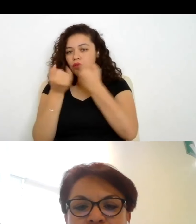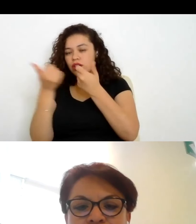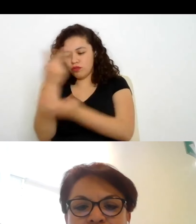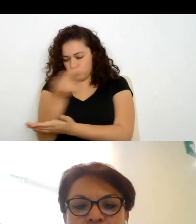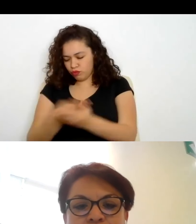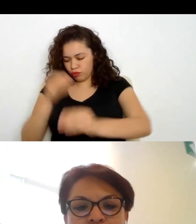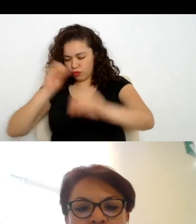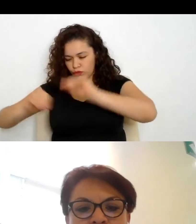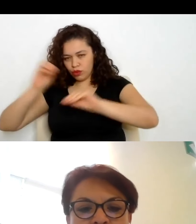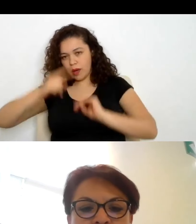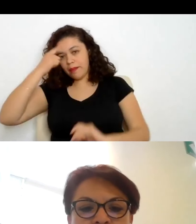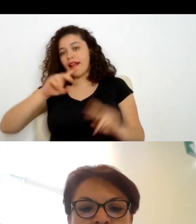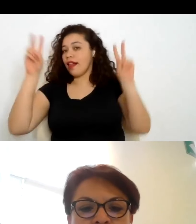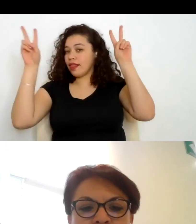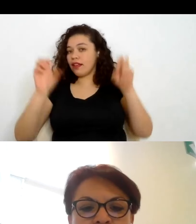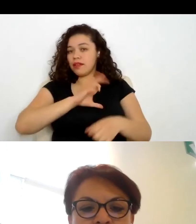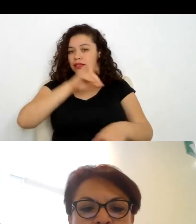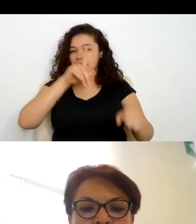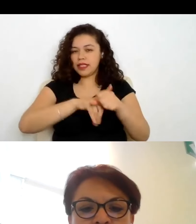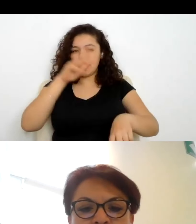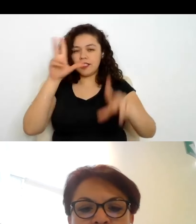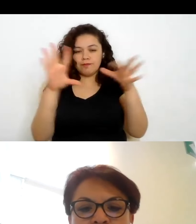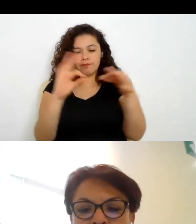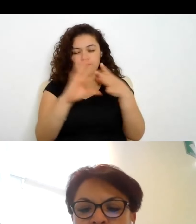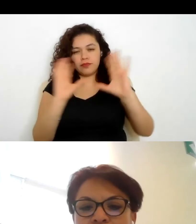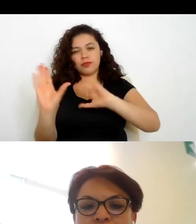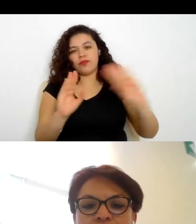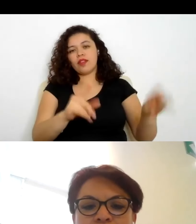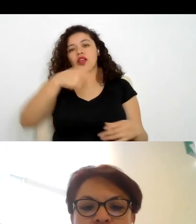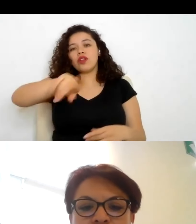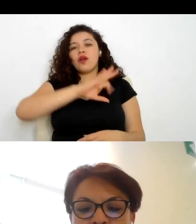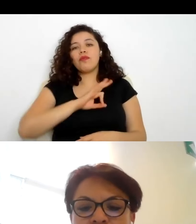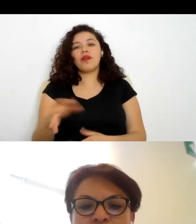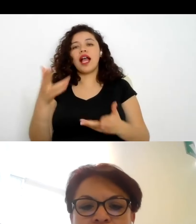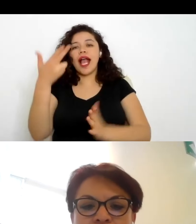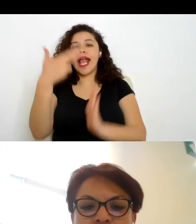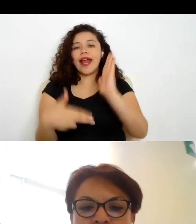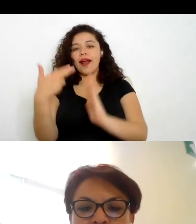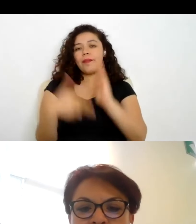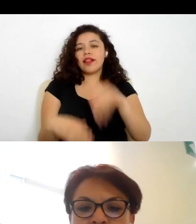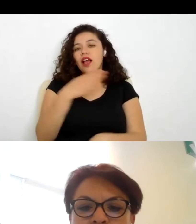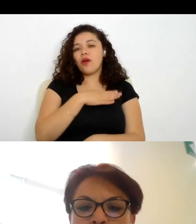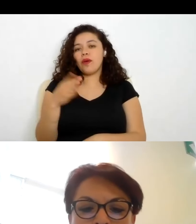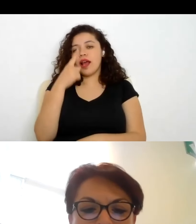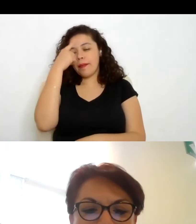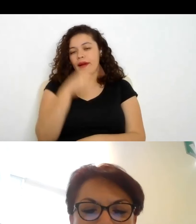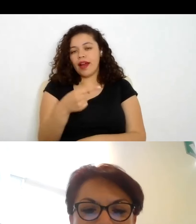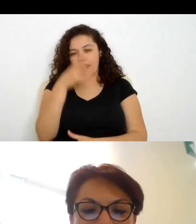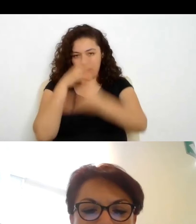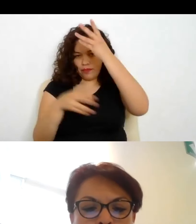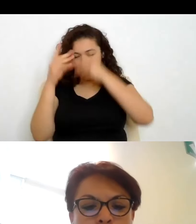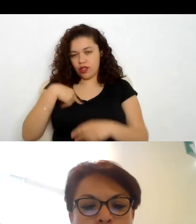de abarcar temas pues, muy específicos y que puedan ustedes tener las herramientas adecuadas para ello. Les voy a poner aquí en el